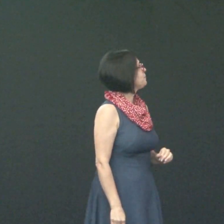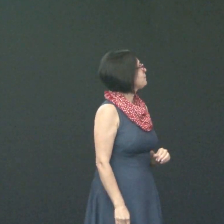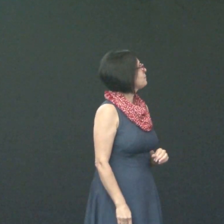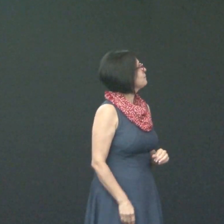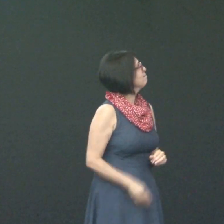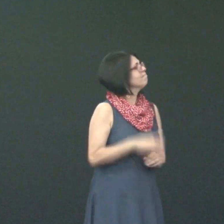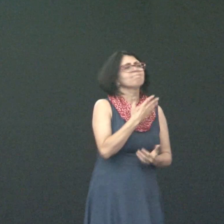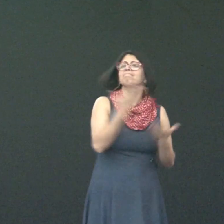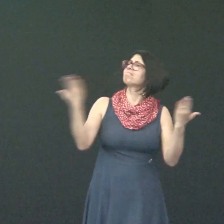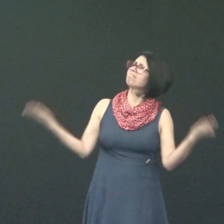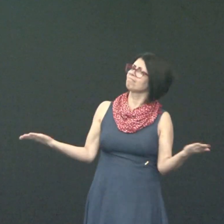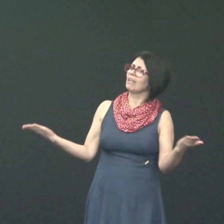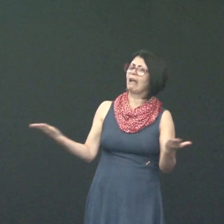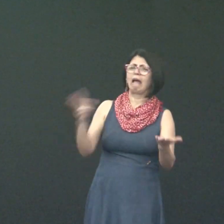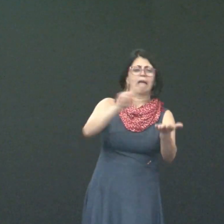linguística quanto a área cultural.